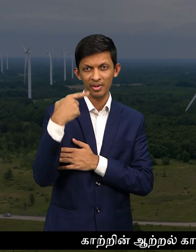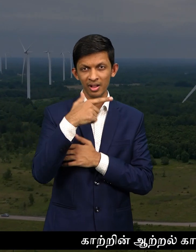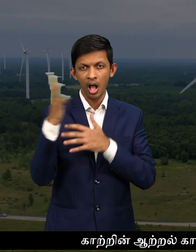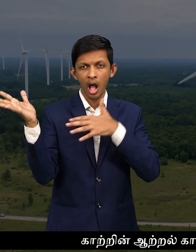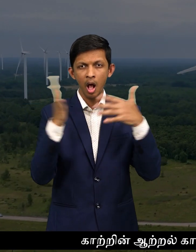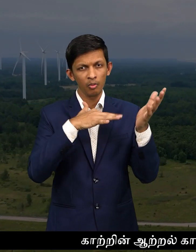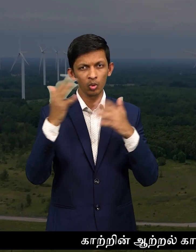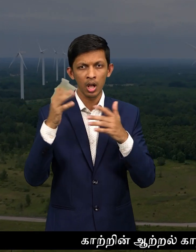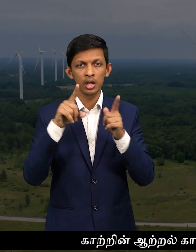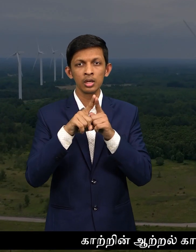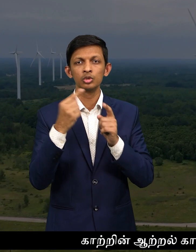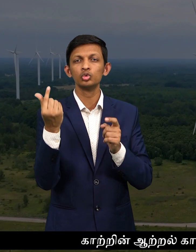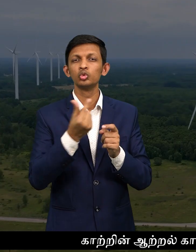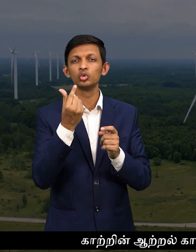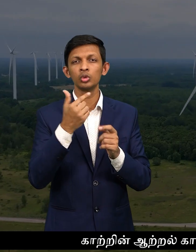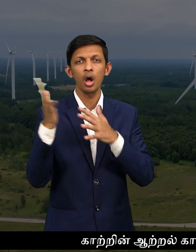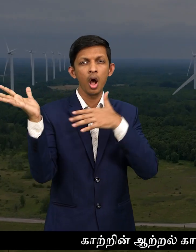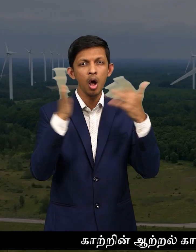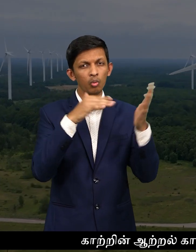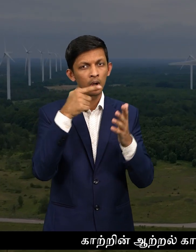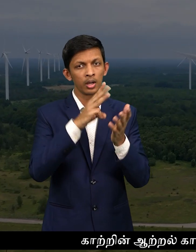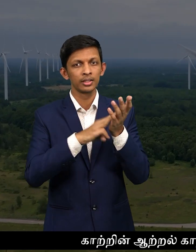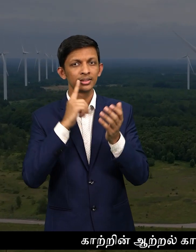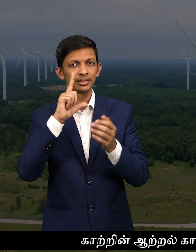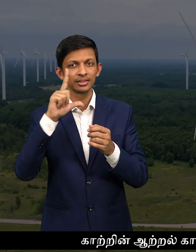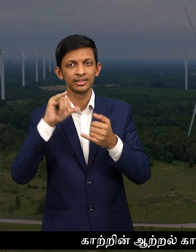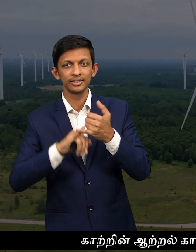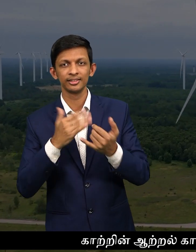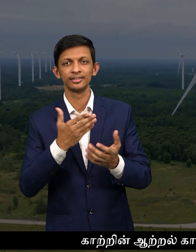காற்றின் ஆற்றல் காற்றாலைகள் மூலம் பயன்படுத்தப்படுகிறது.